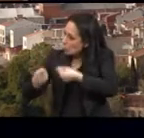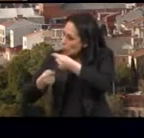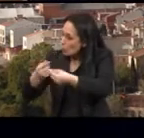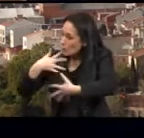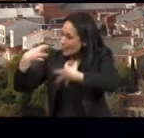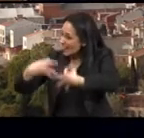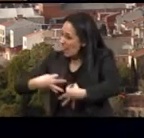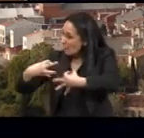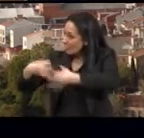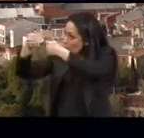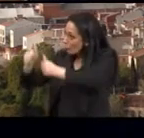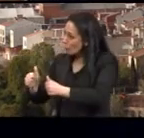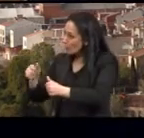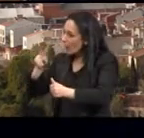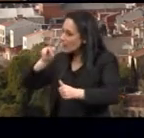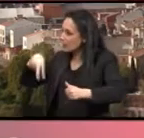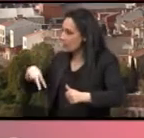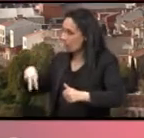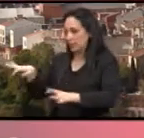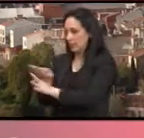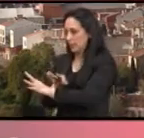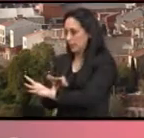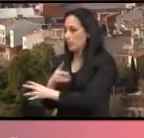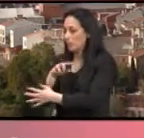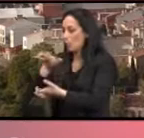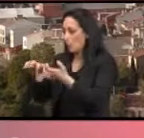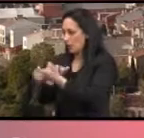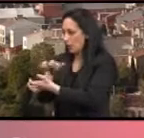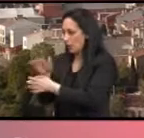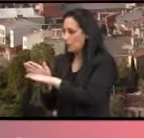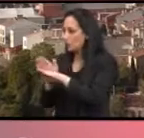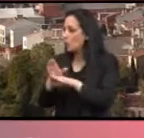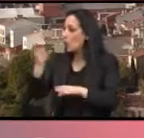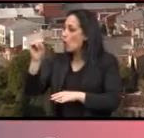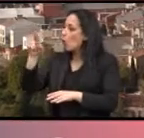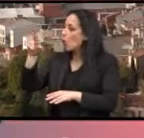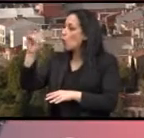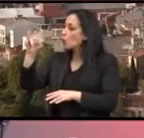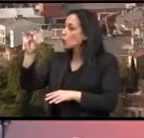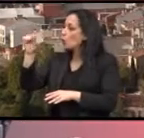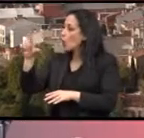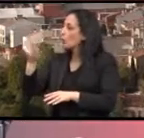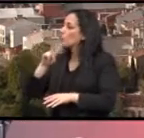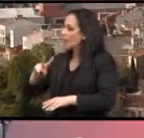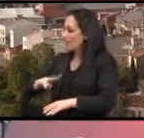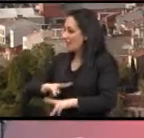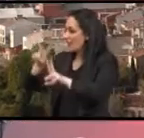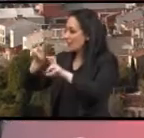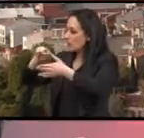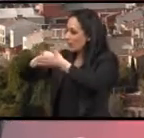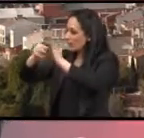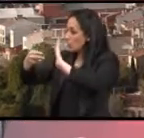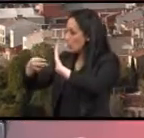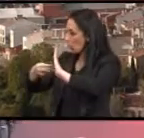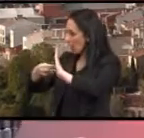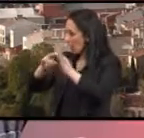Generalitat no existeix. És complicat. No. Oriol, tu també em deies, referent a tot el tema de la tecnologia, quan ets gran sí que potser la tecnologia avança